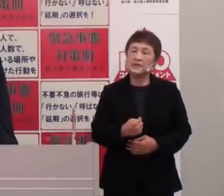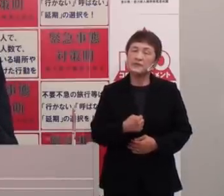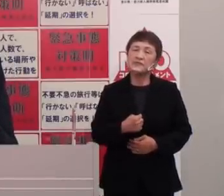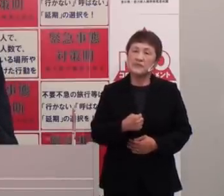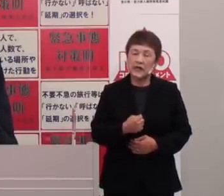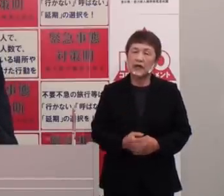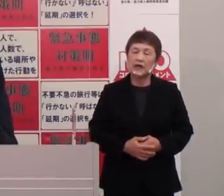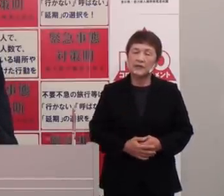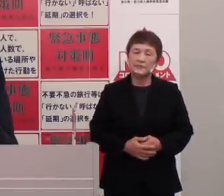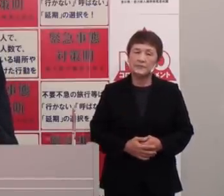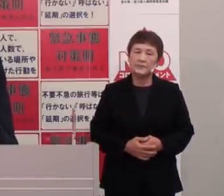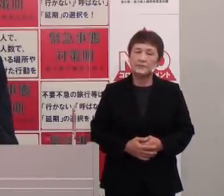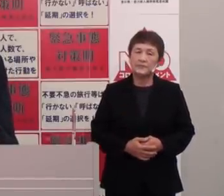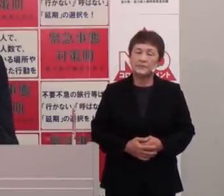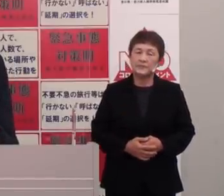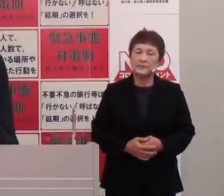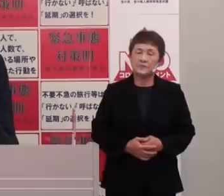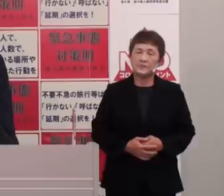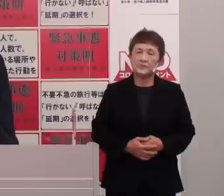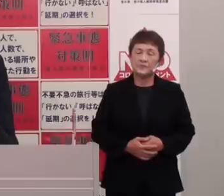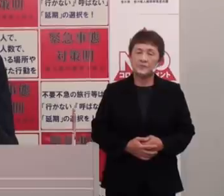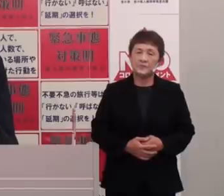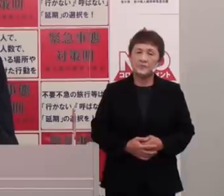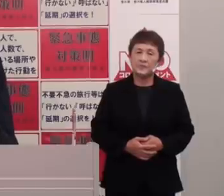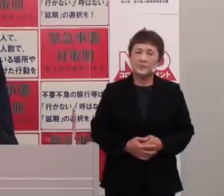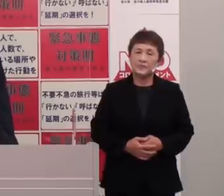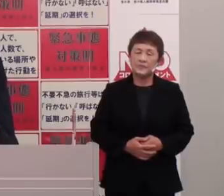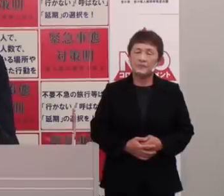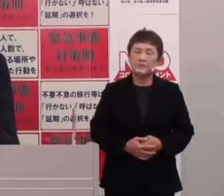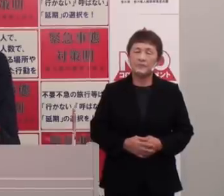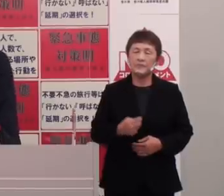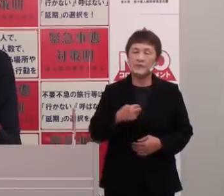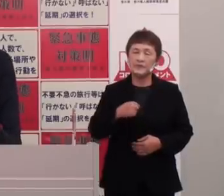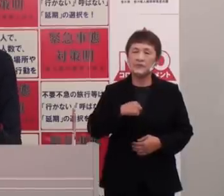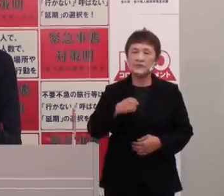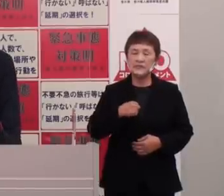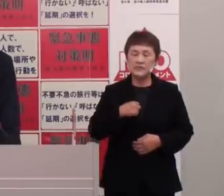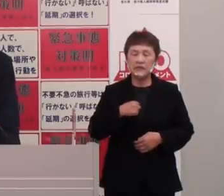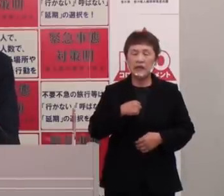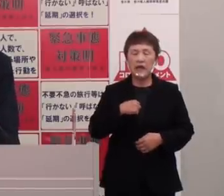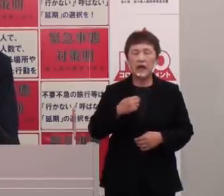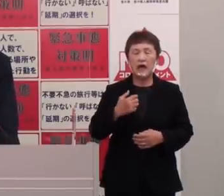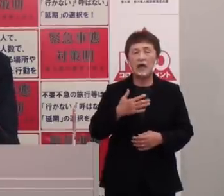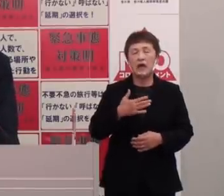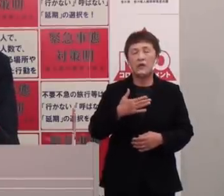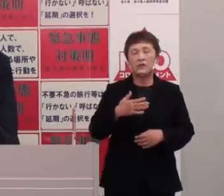が認識している報道ニュースというものについて、